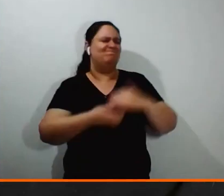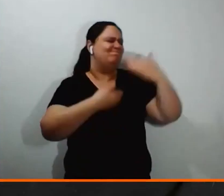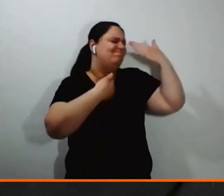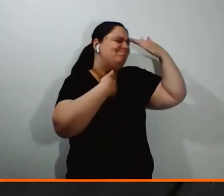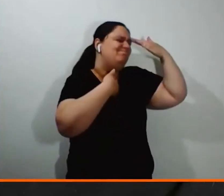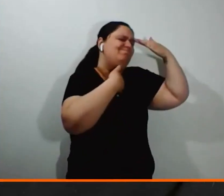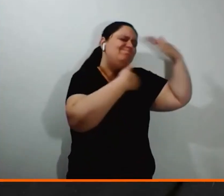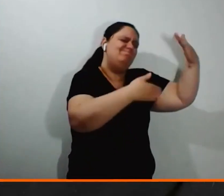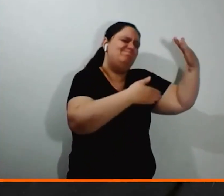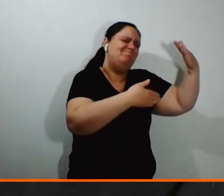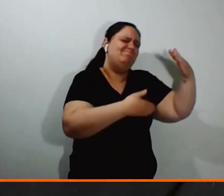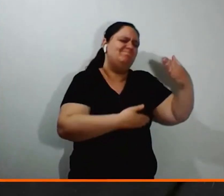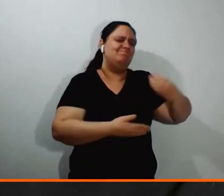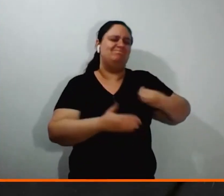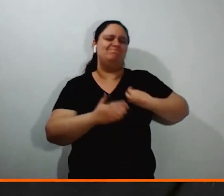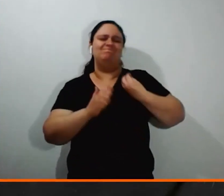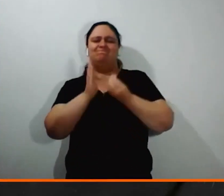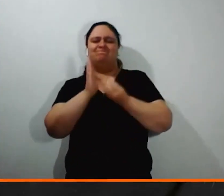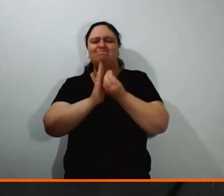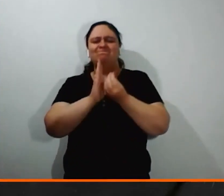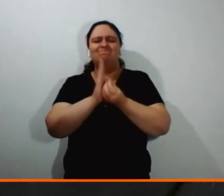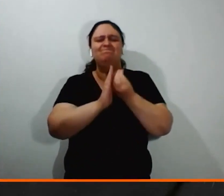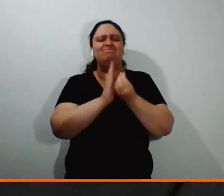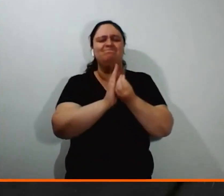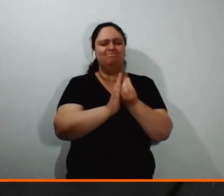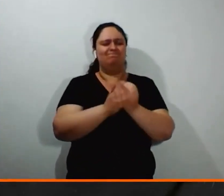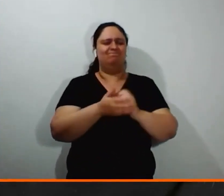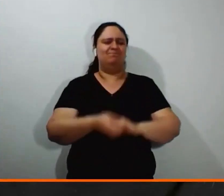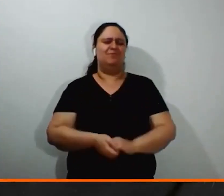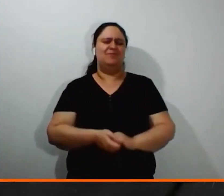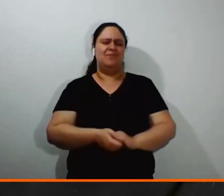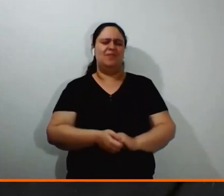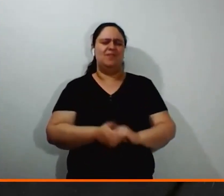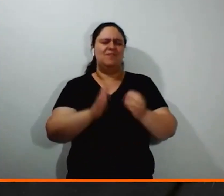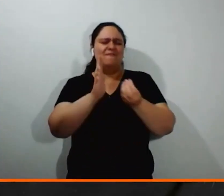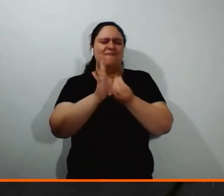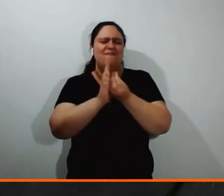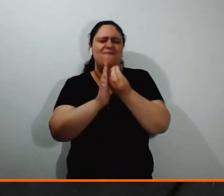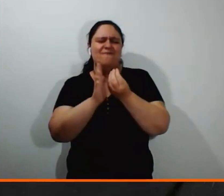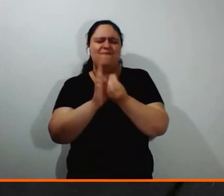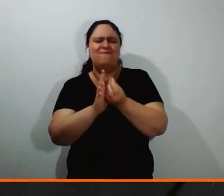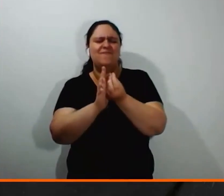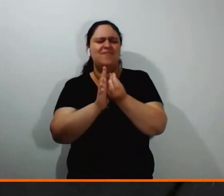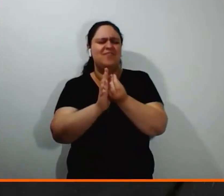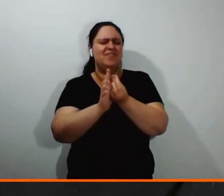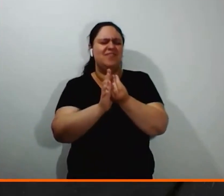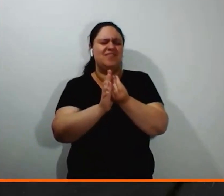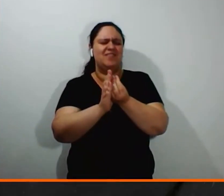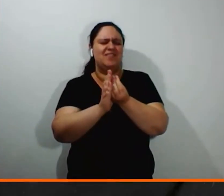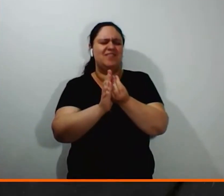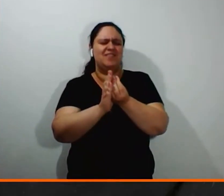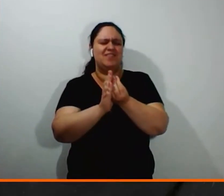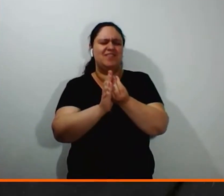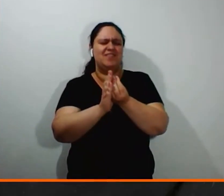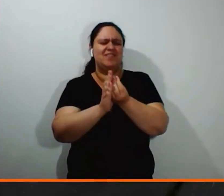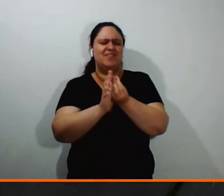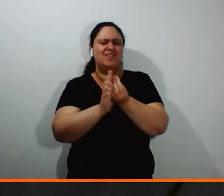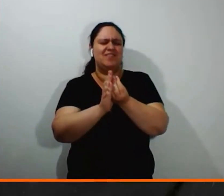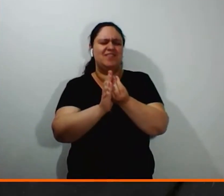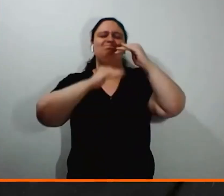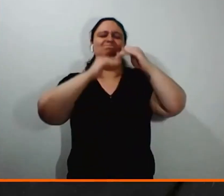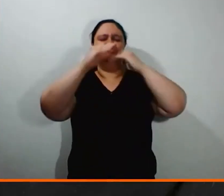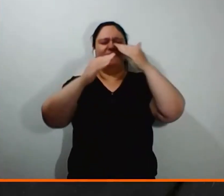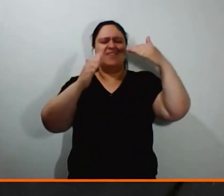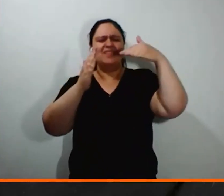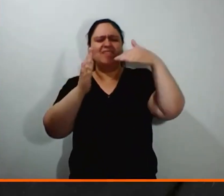da igreja. Na vida da igreja somos crescidos, Senhor, até a nossa